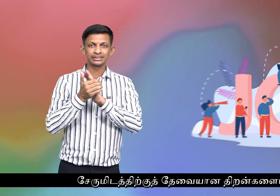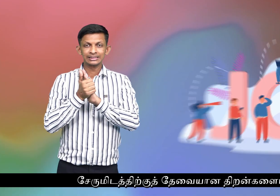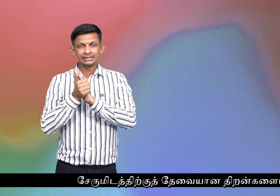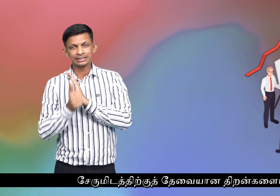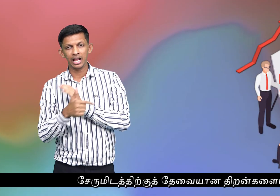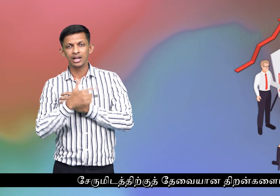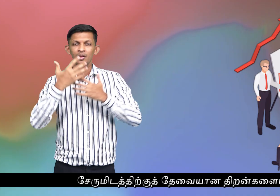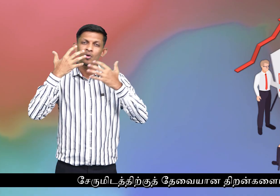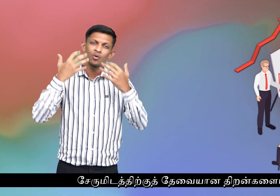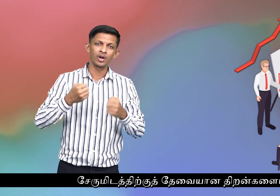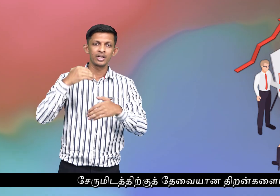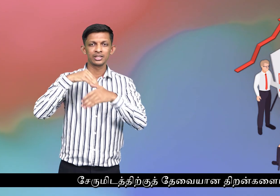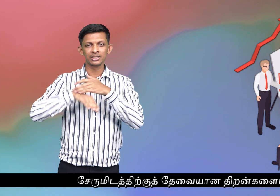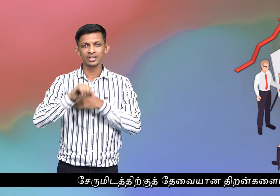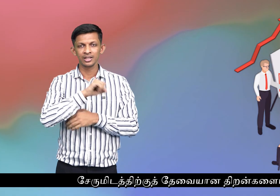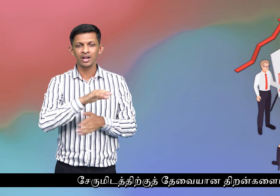சேருமிடத்திற்கு தேவையான திறன்களை பெறலாம்,